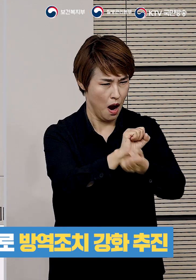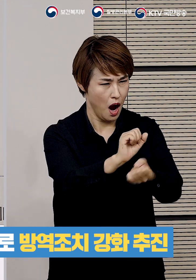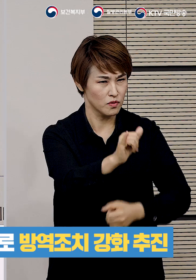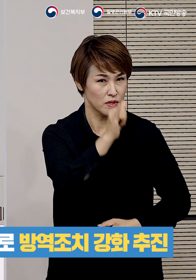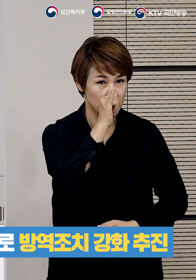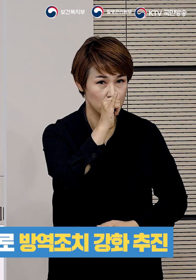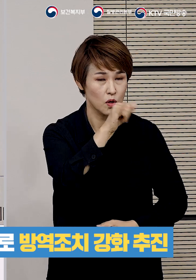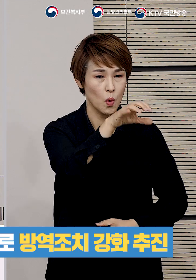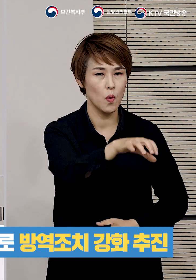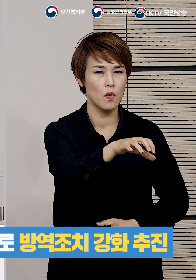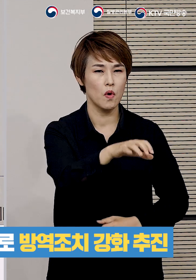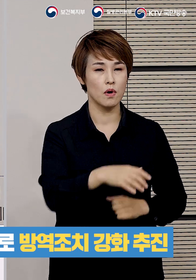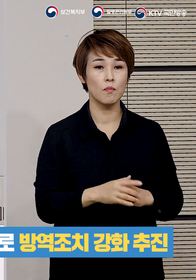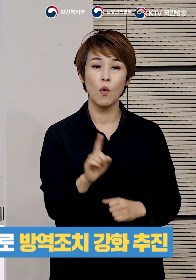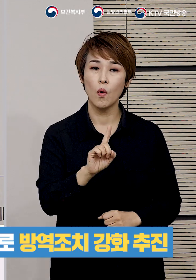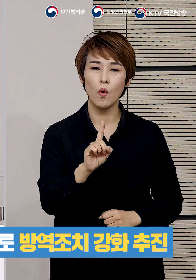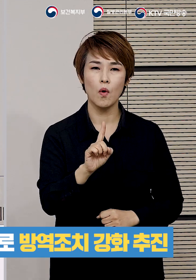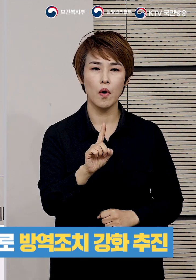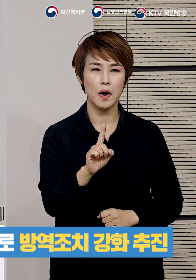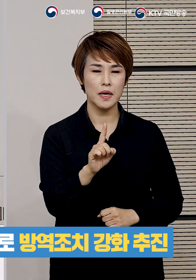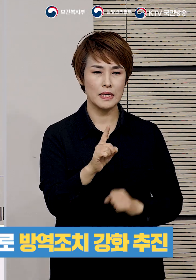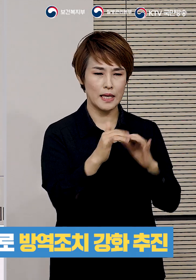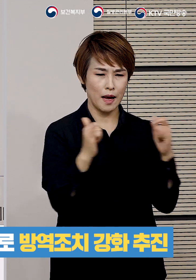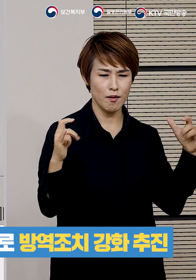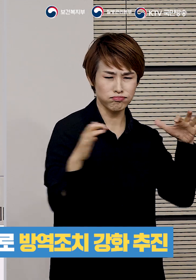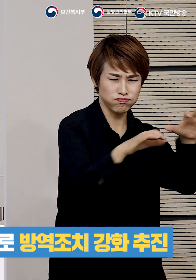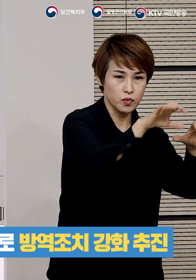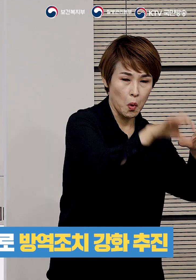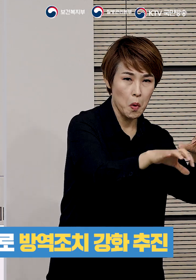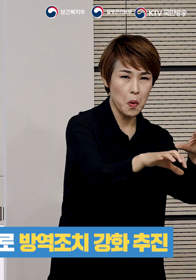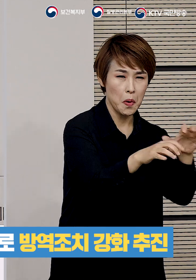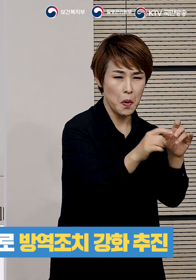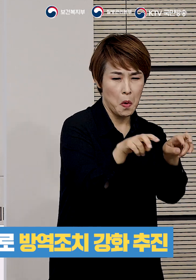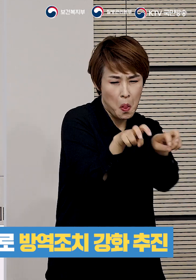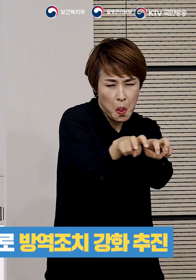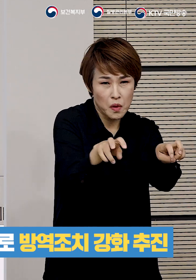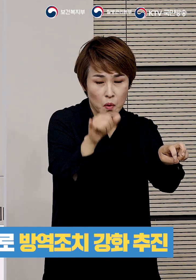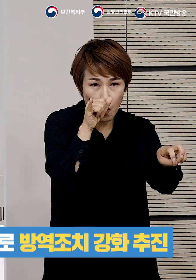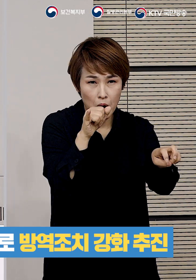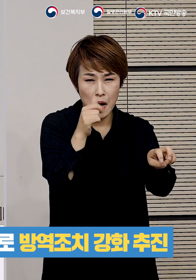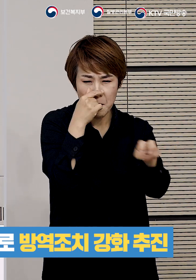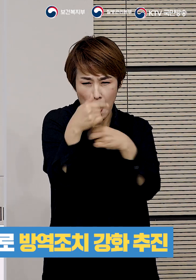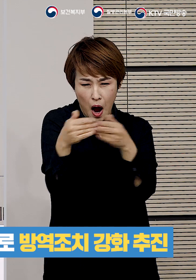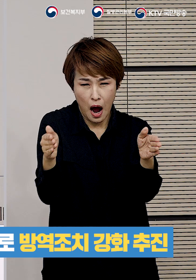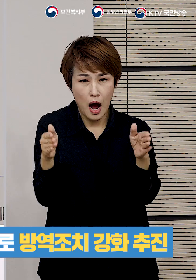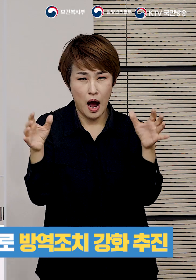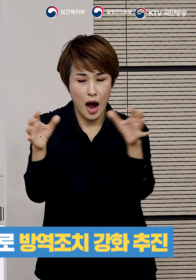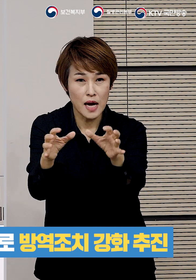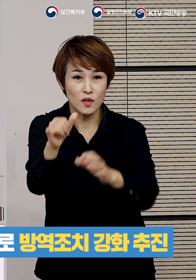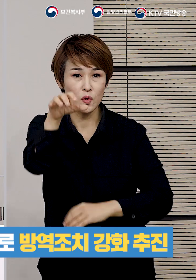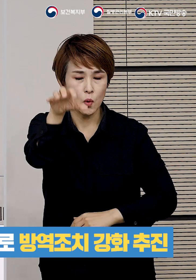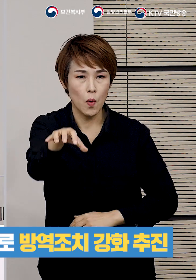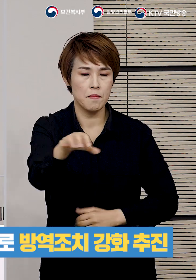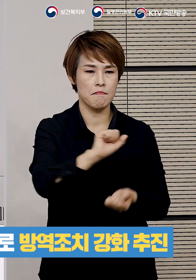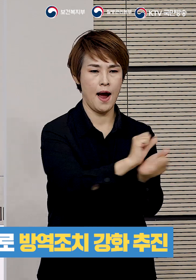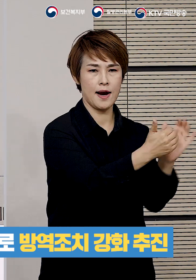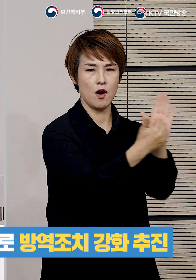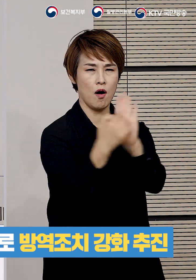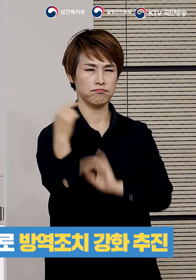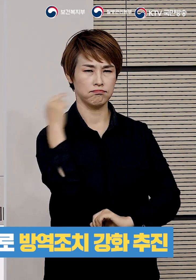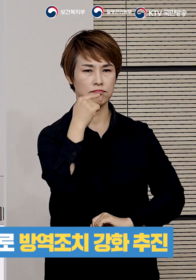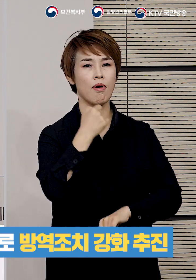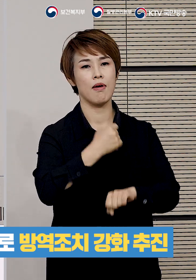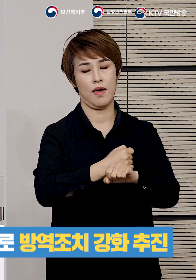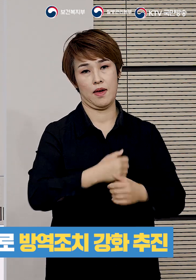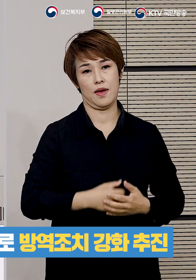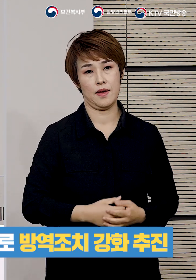감염 환경으로 꼽히는 산밀, 즉 밀집, 밀접, 밀폐의 측면에서 방역조치